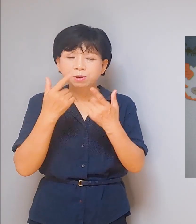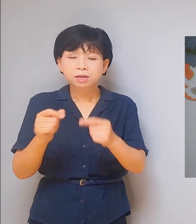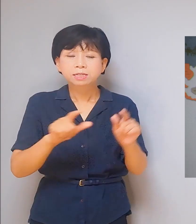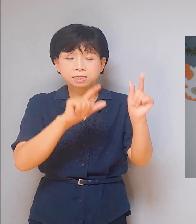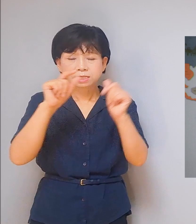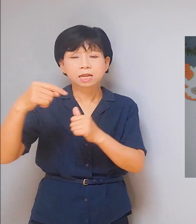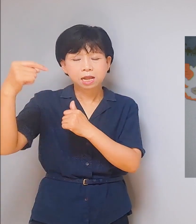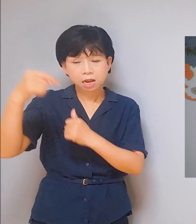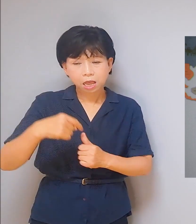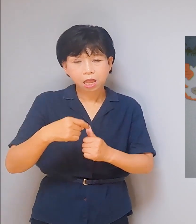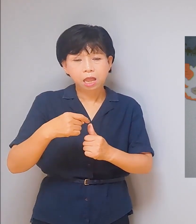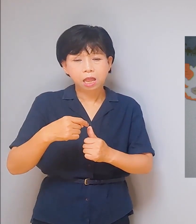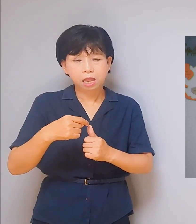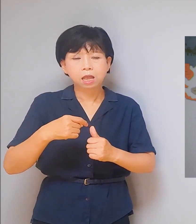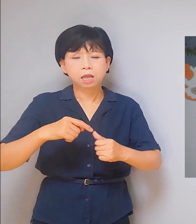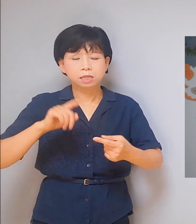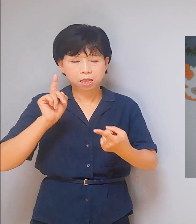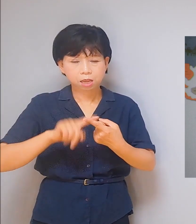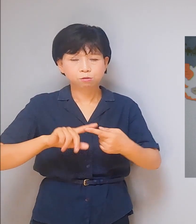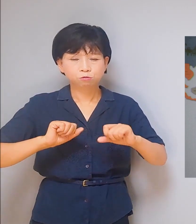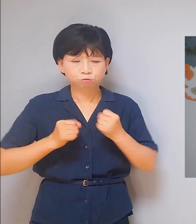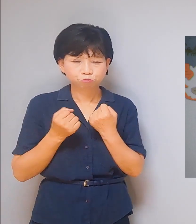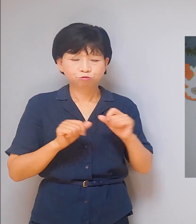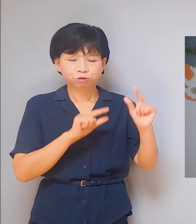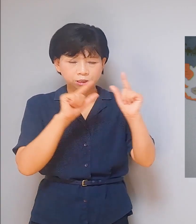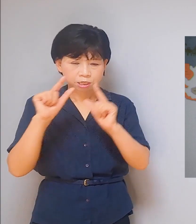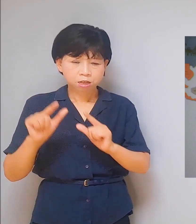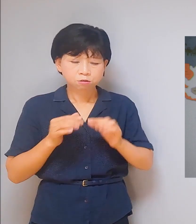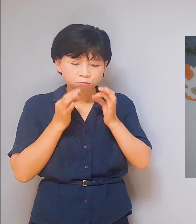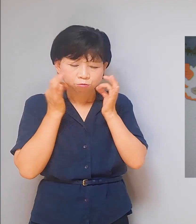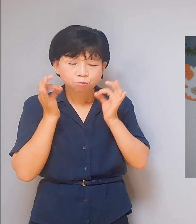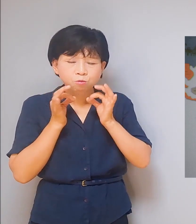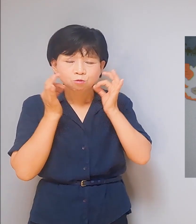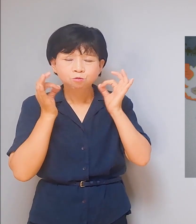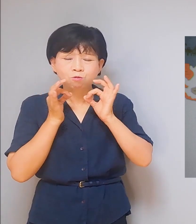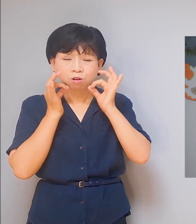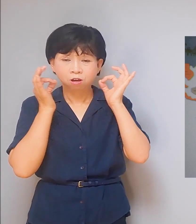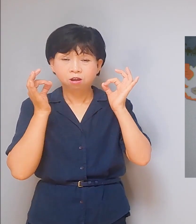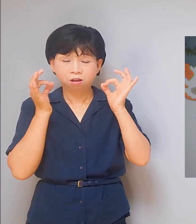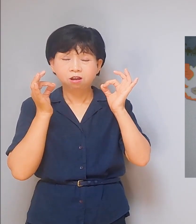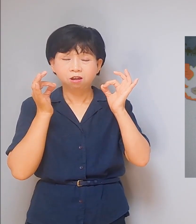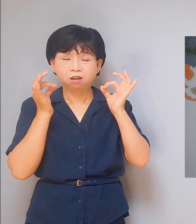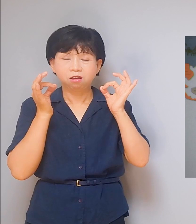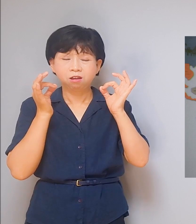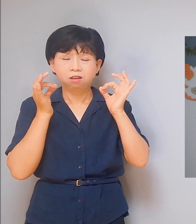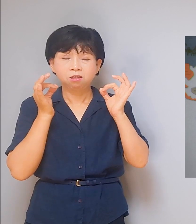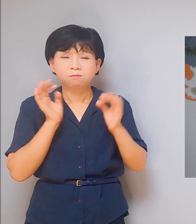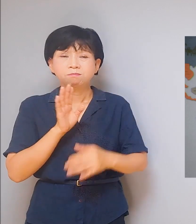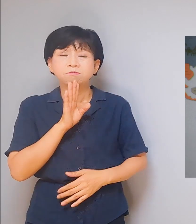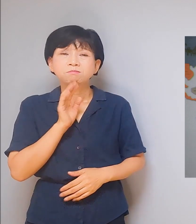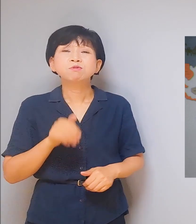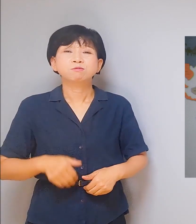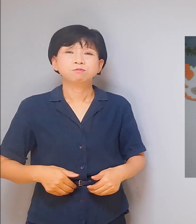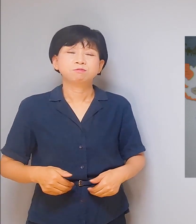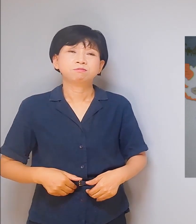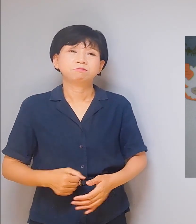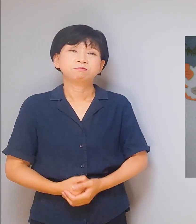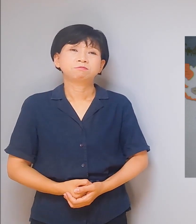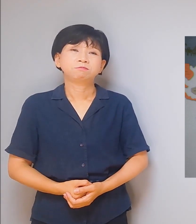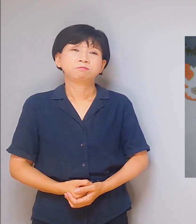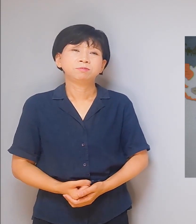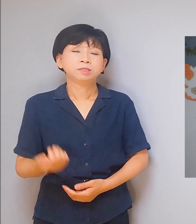살아가라고 하시는구나, 그 말씀 그대로 살려고 부단히 애쓰시는 게 좀 필요하다는